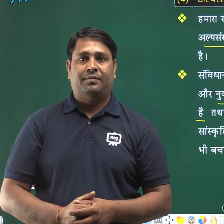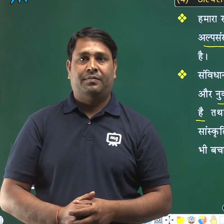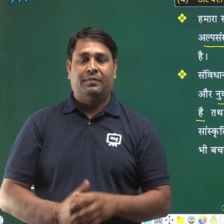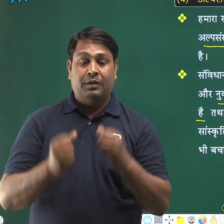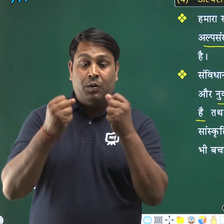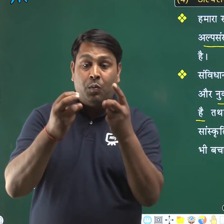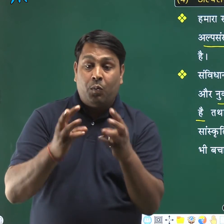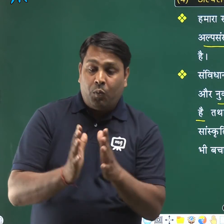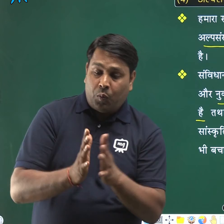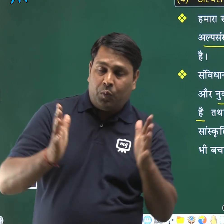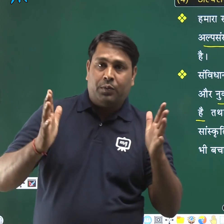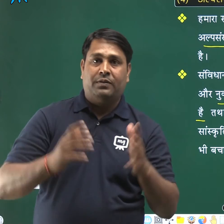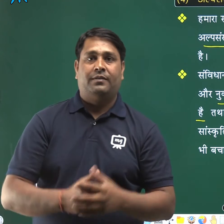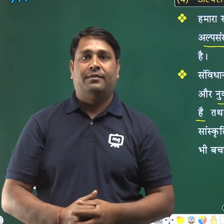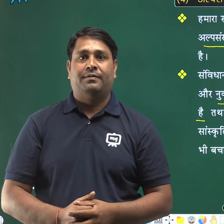बहुसंख्यक